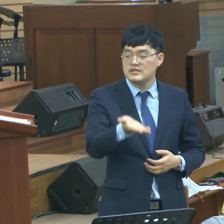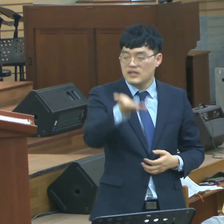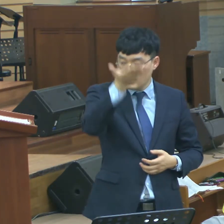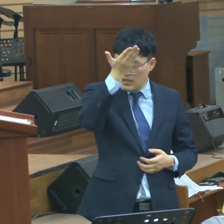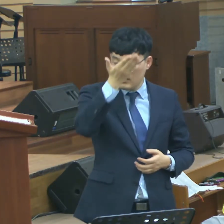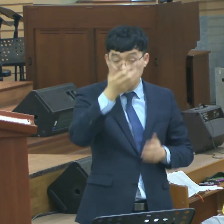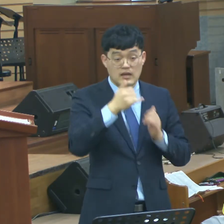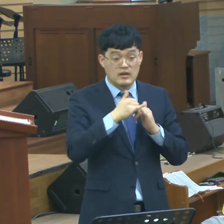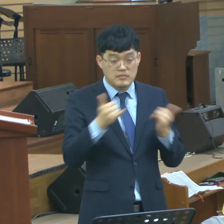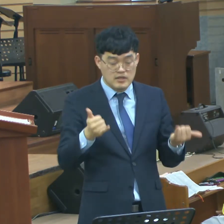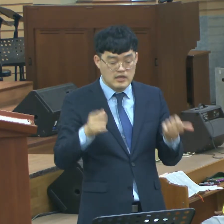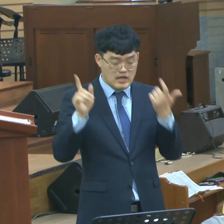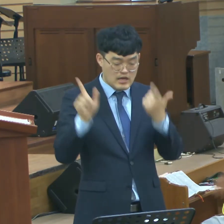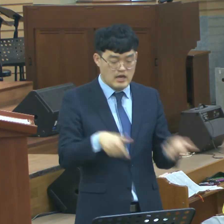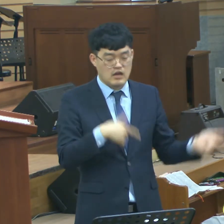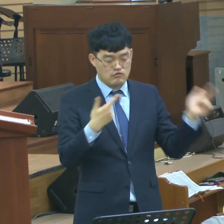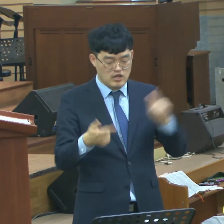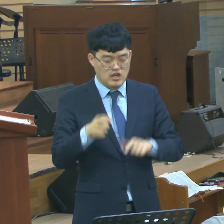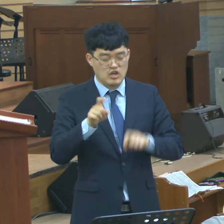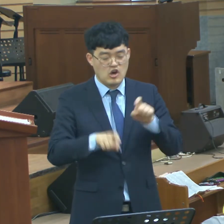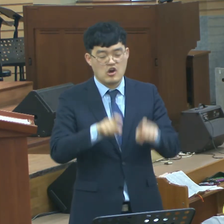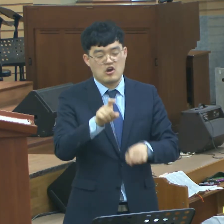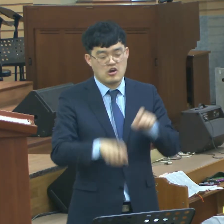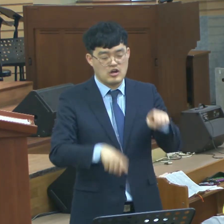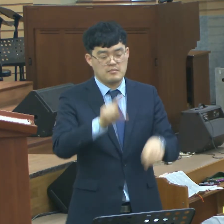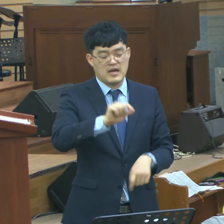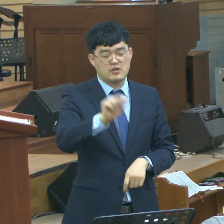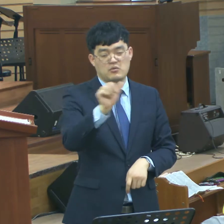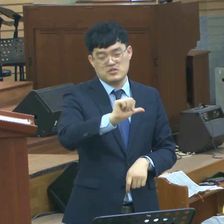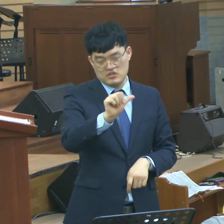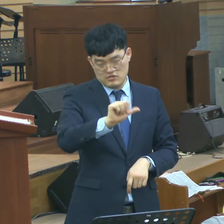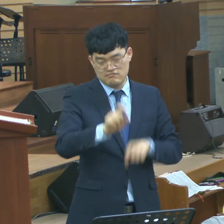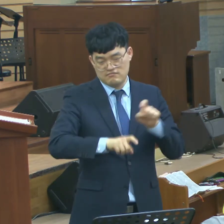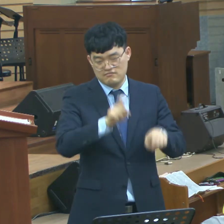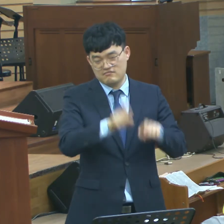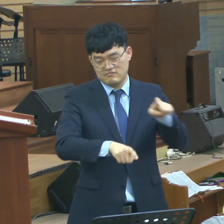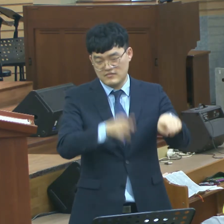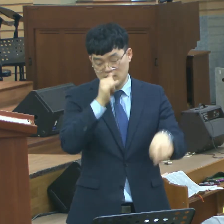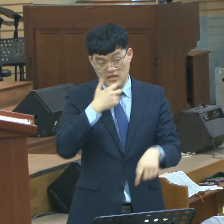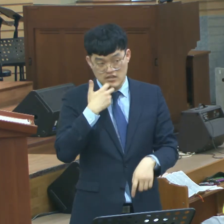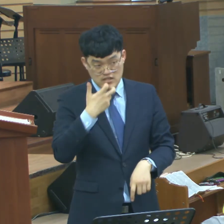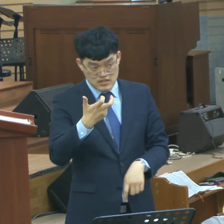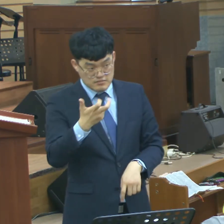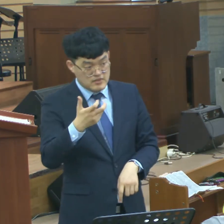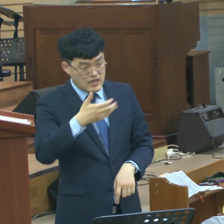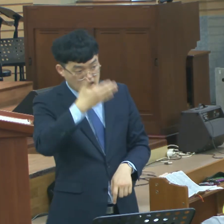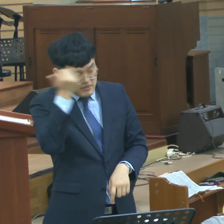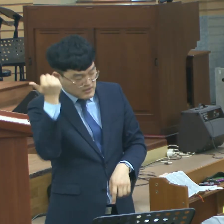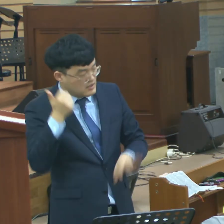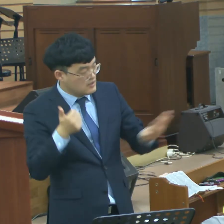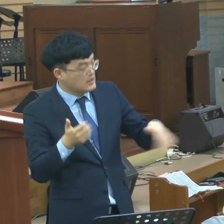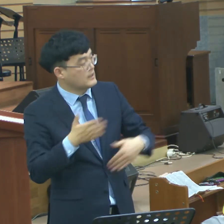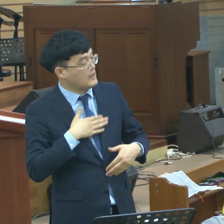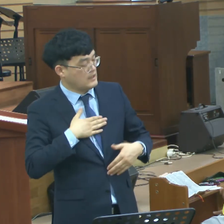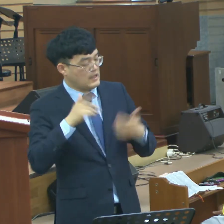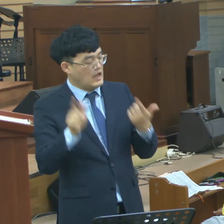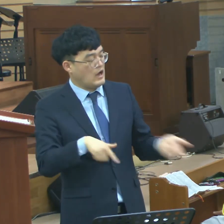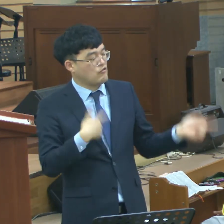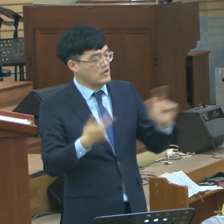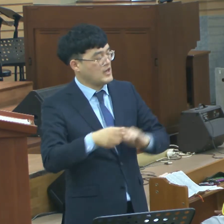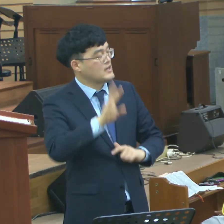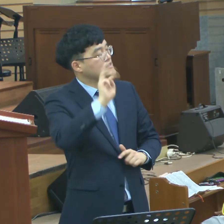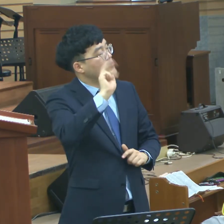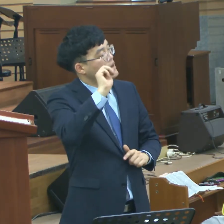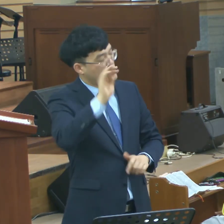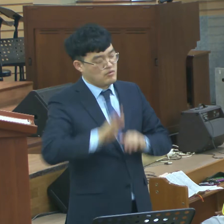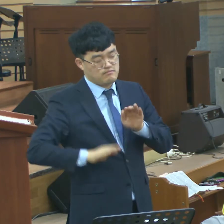하루에 15,000보씩 걷는다는 거죠. 그 옆에서 70 넘으신 할아버지가 자기는 하루에 30,000보씩